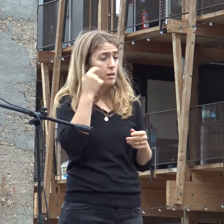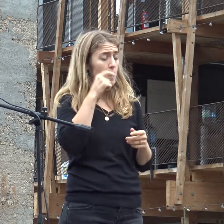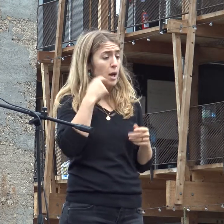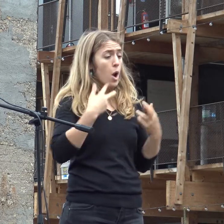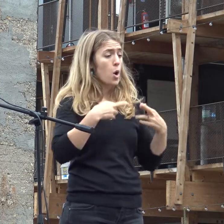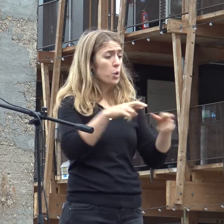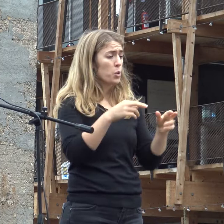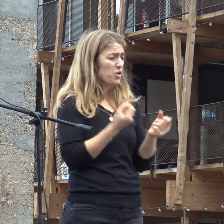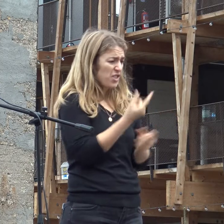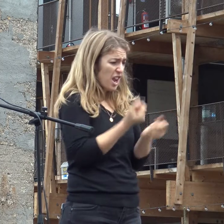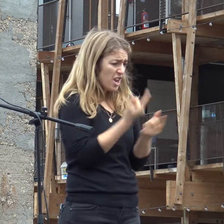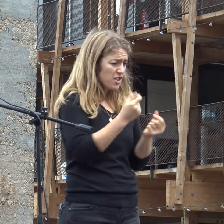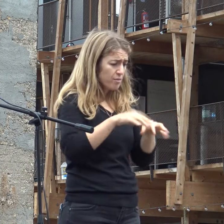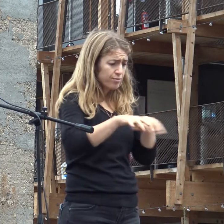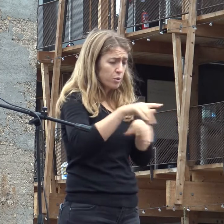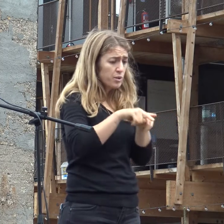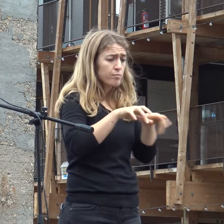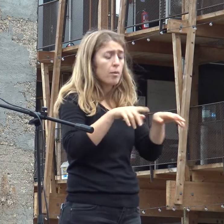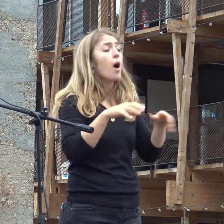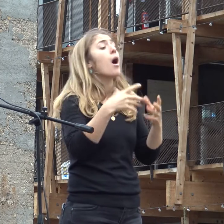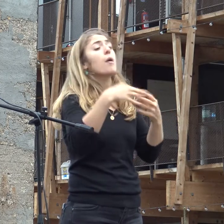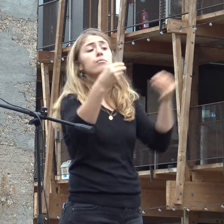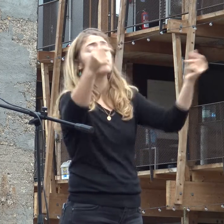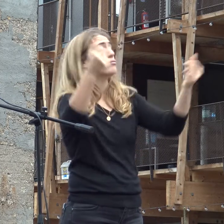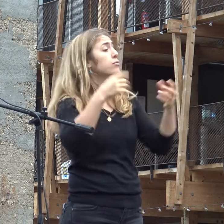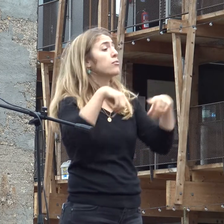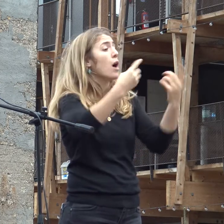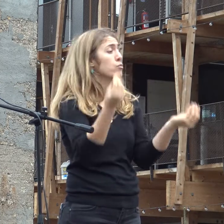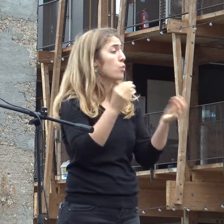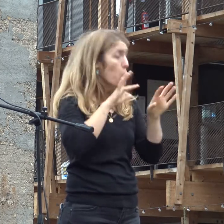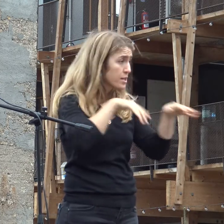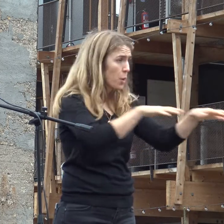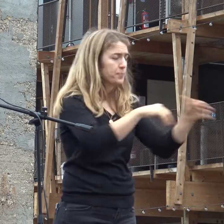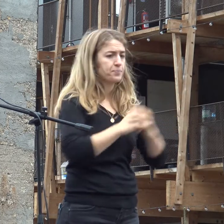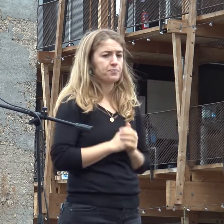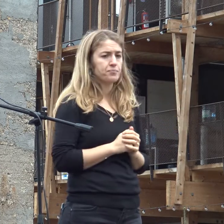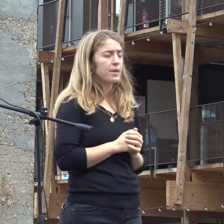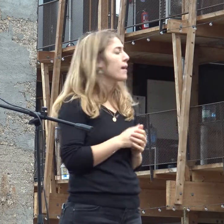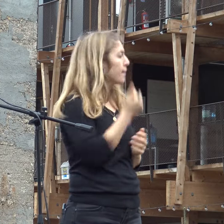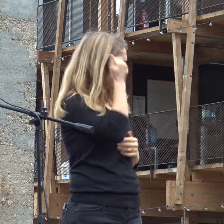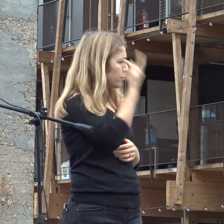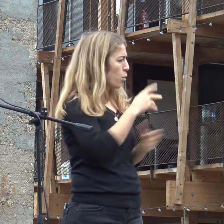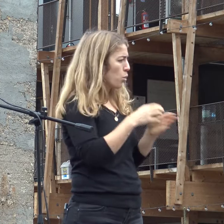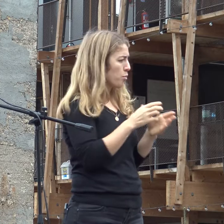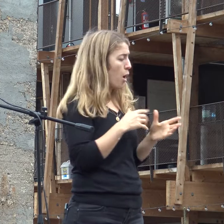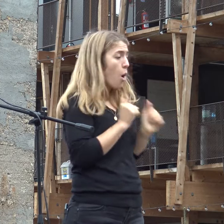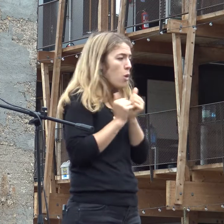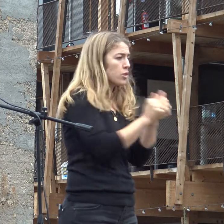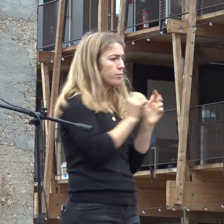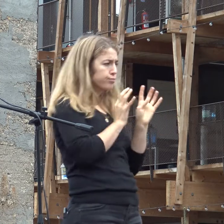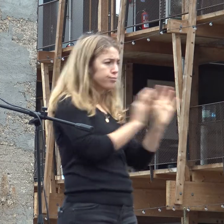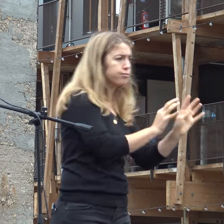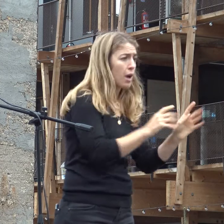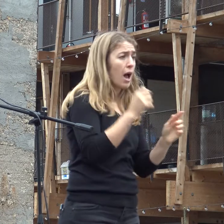beaucoup trop qui finissent dans les océans. Une initiative citoyenne. Donc le but du groupe, c'est de se rejoindre et de ramasser les déchets dans des